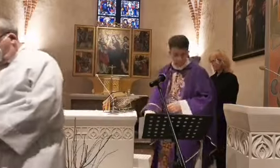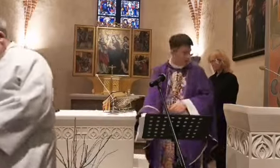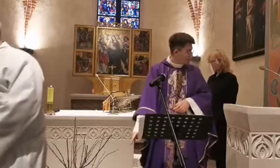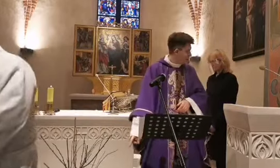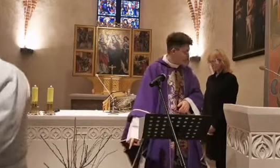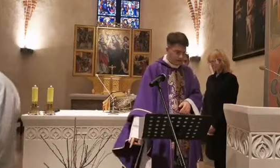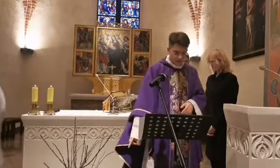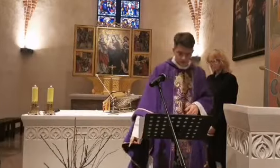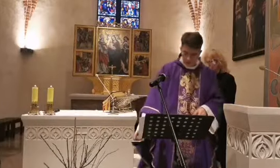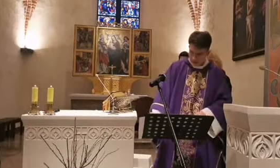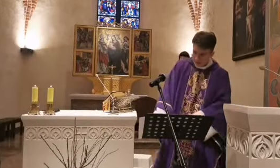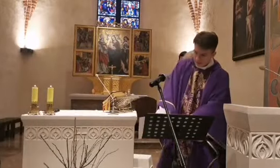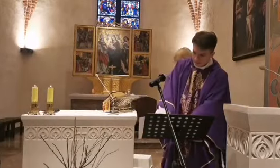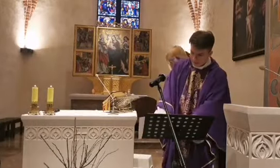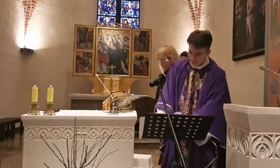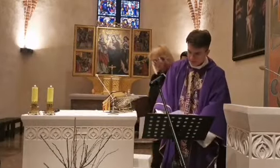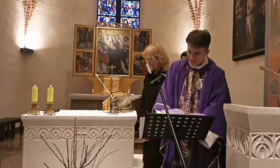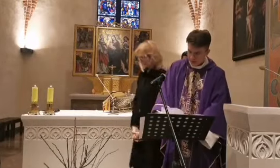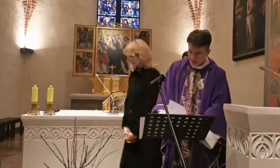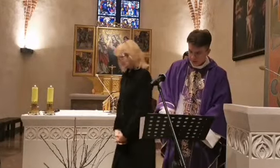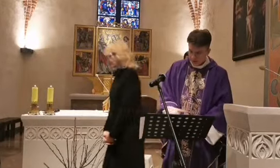I tutaj po Pani Basiu